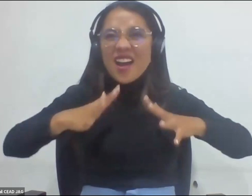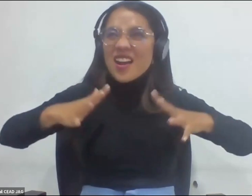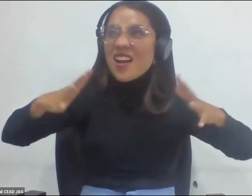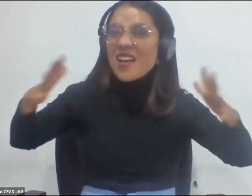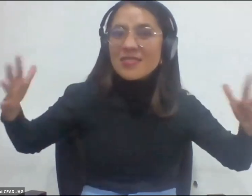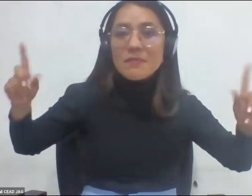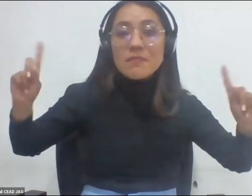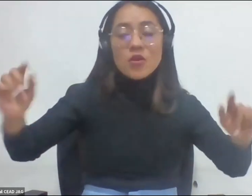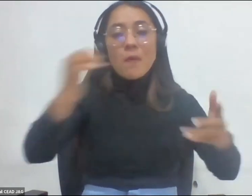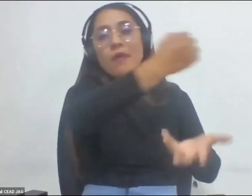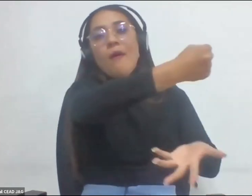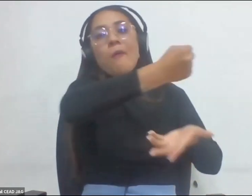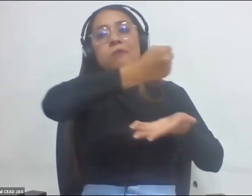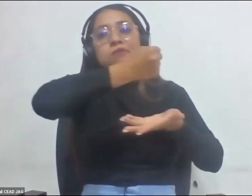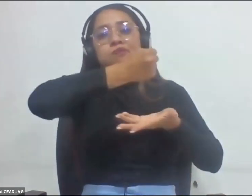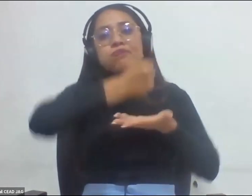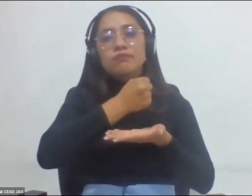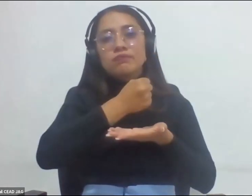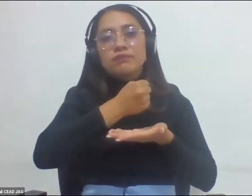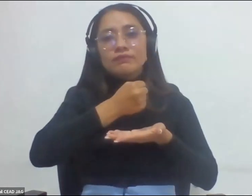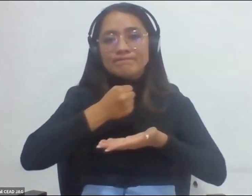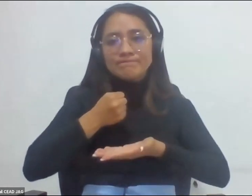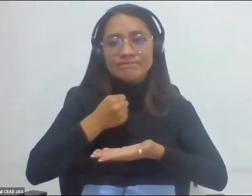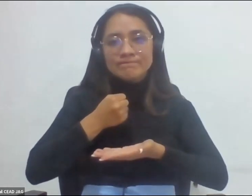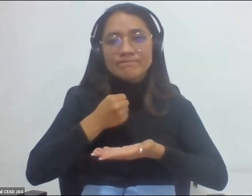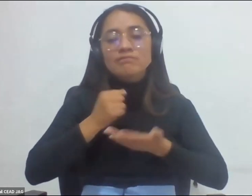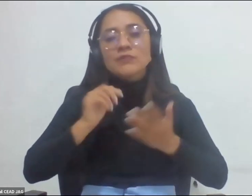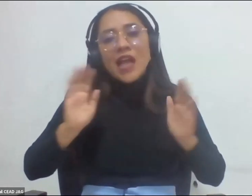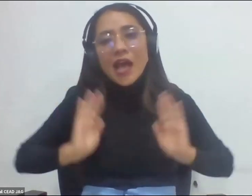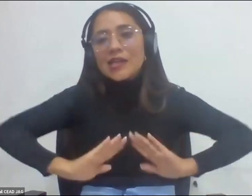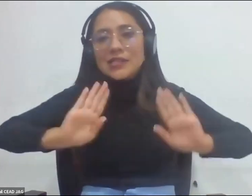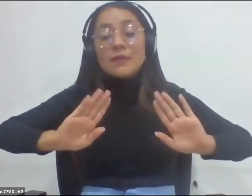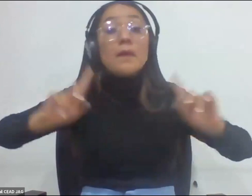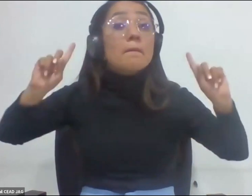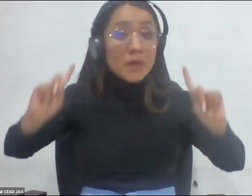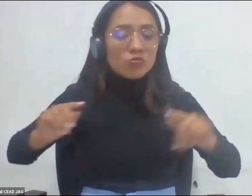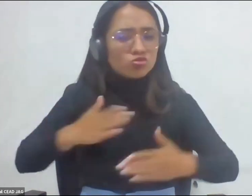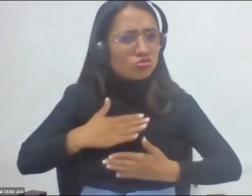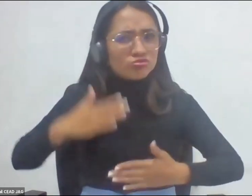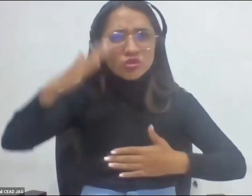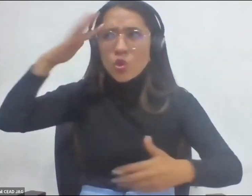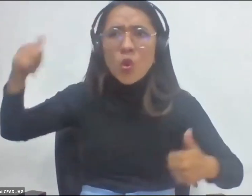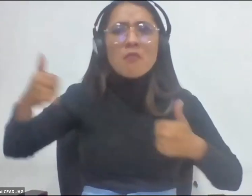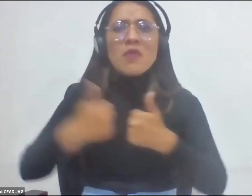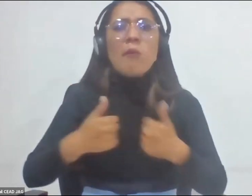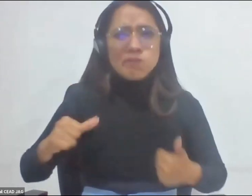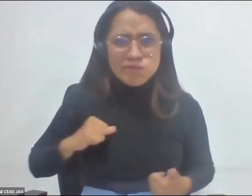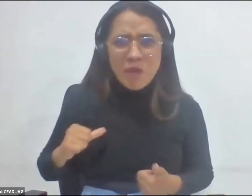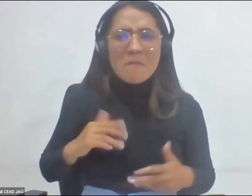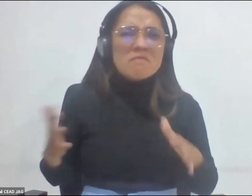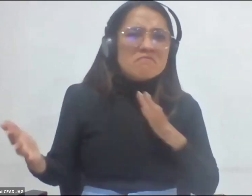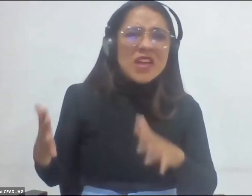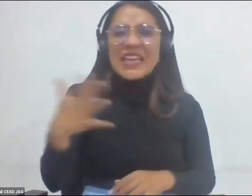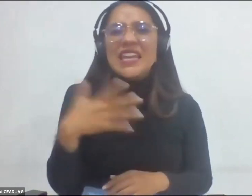recibe de la Ley General de presupuesto Pero por supuesto que a través de convenios tenemos más de quinientos en todo el país por ejemplo